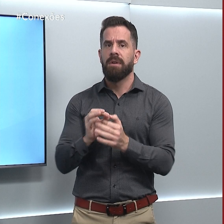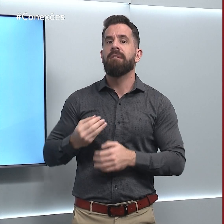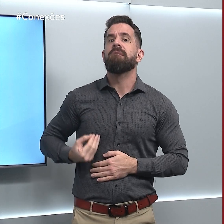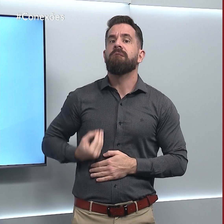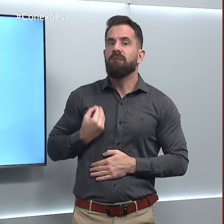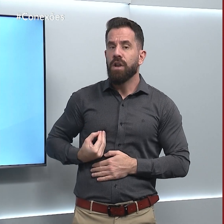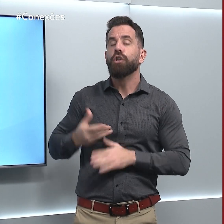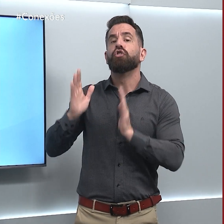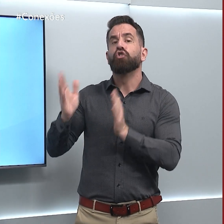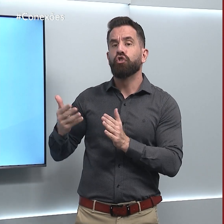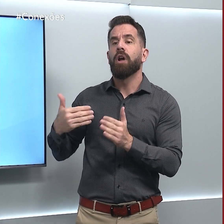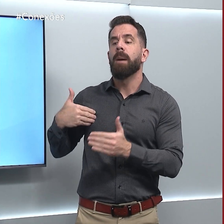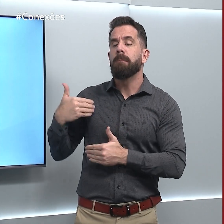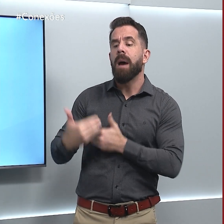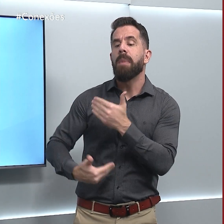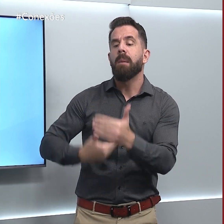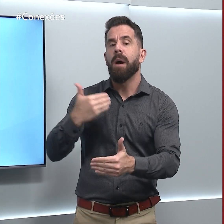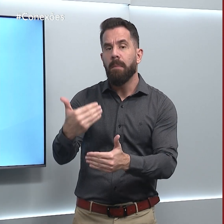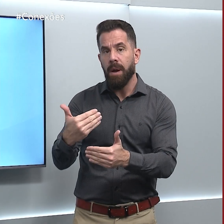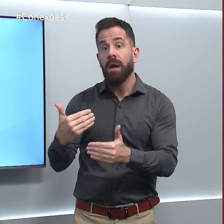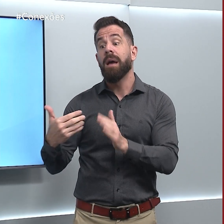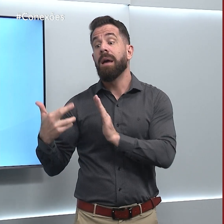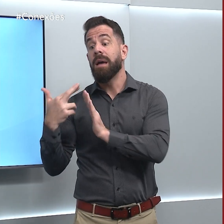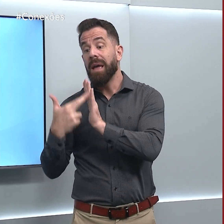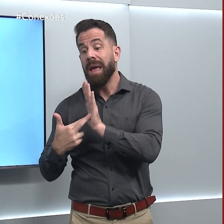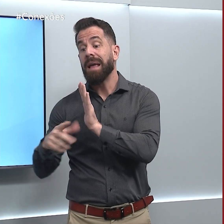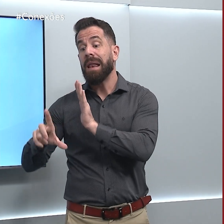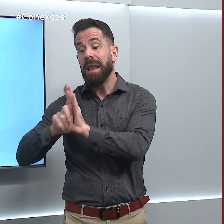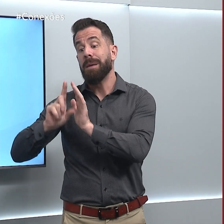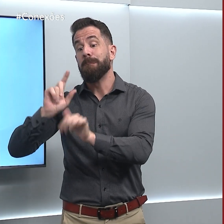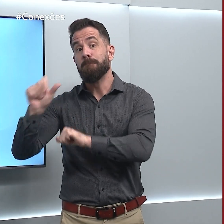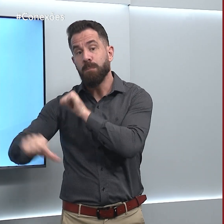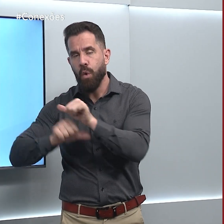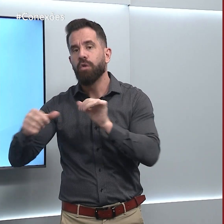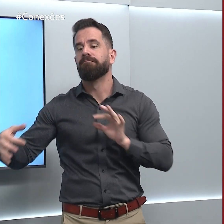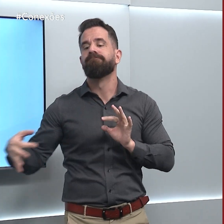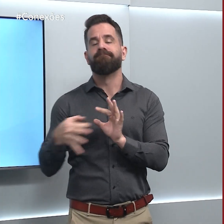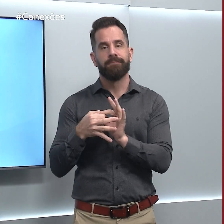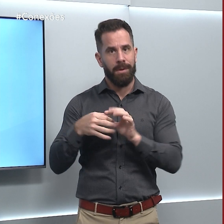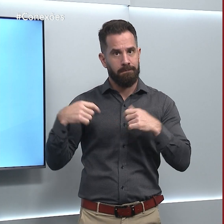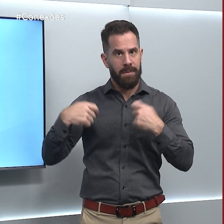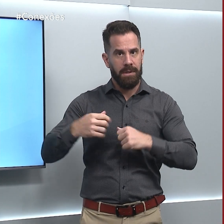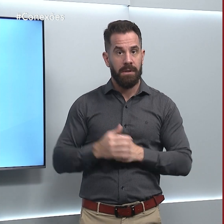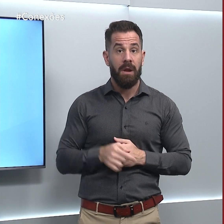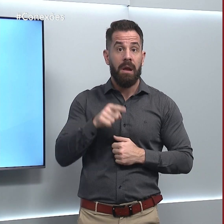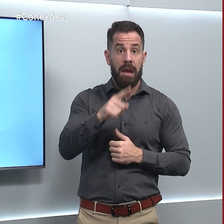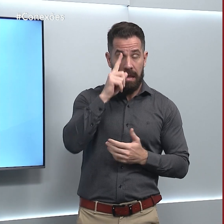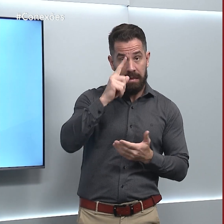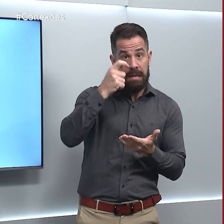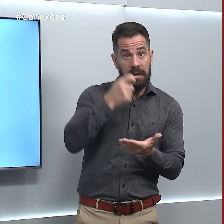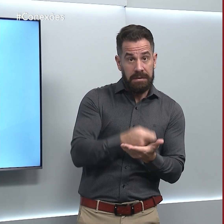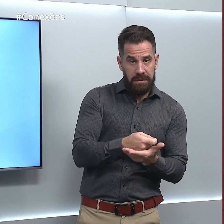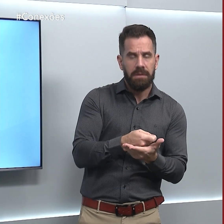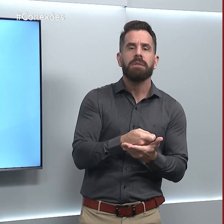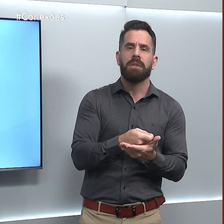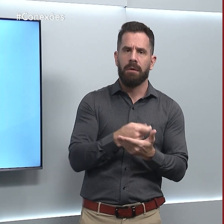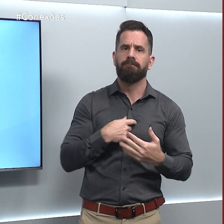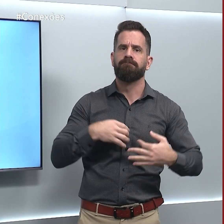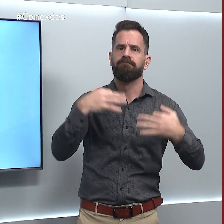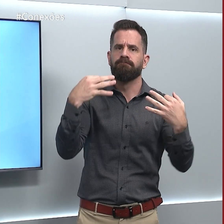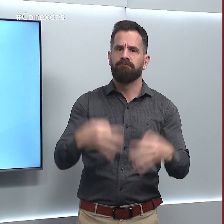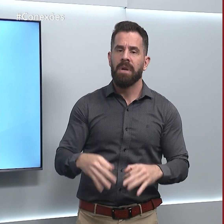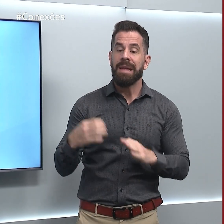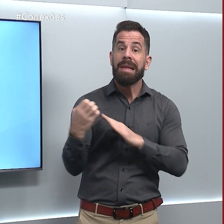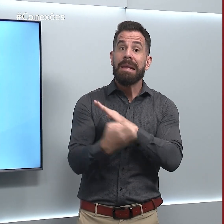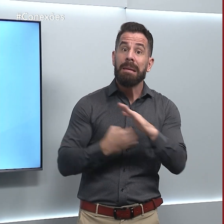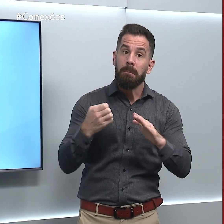da vigência da lei que regulamentou as mudanças. A decisão do tribunal confirma que as empresas não são